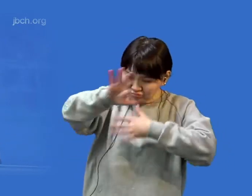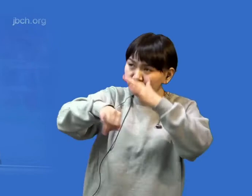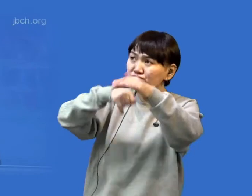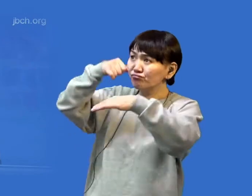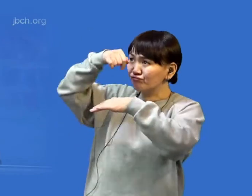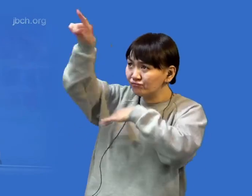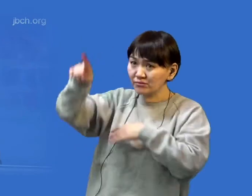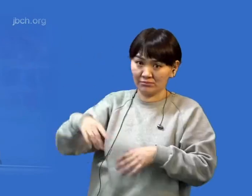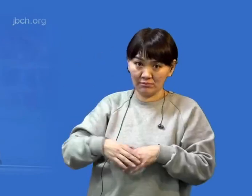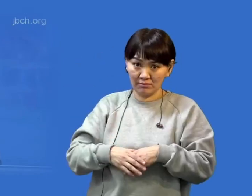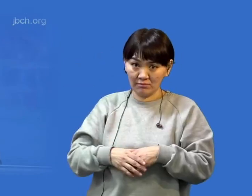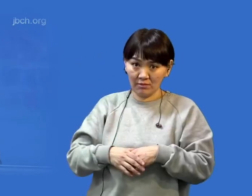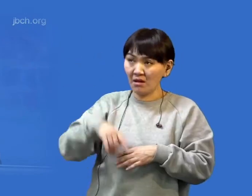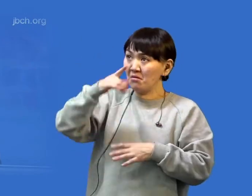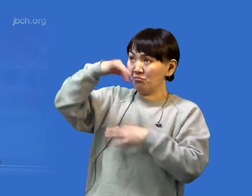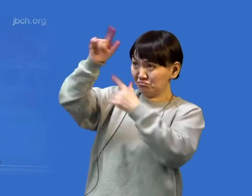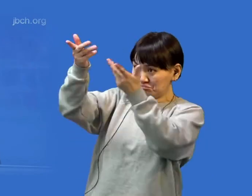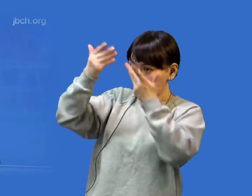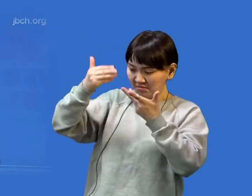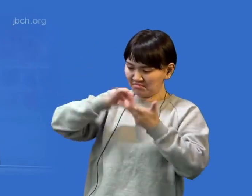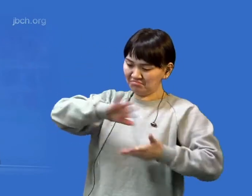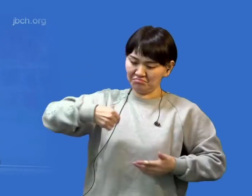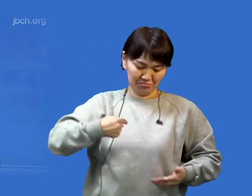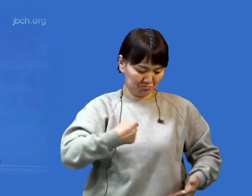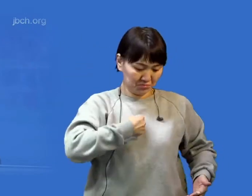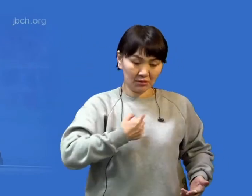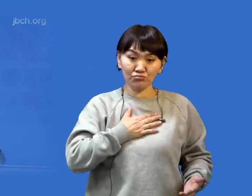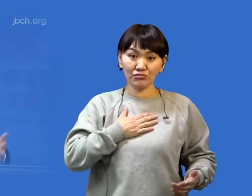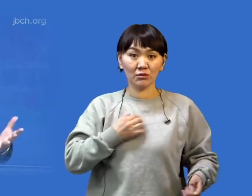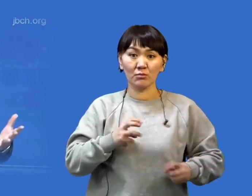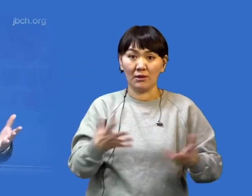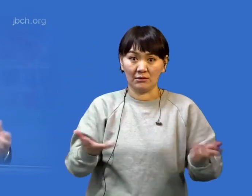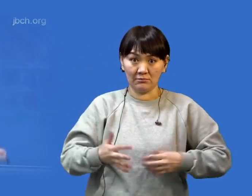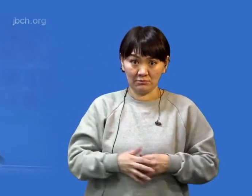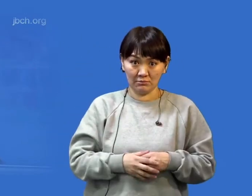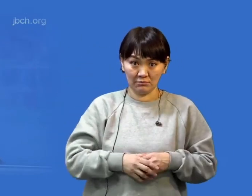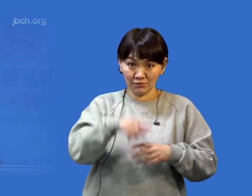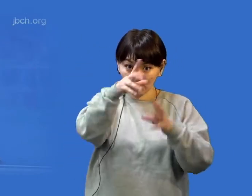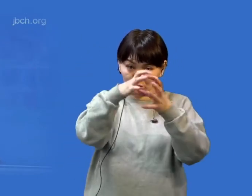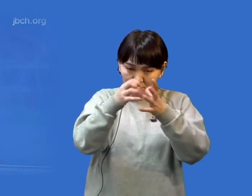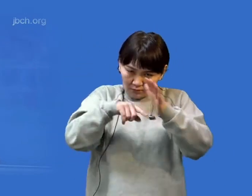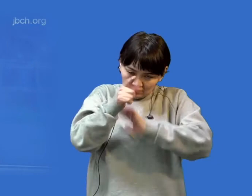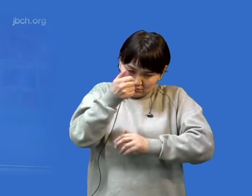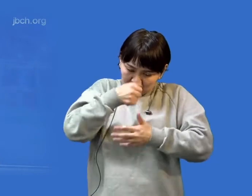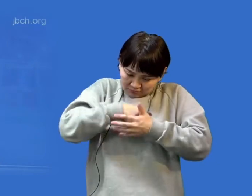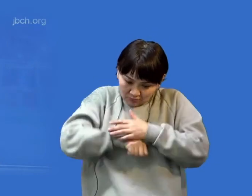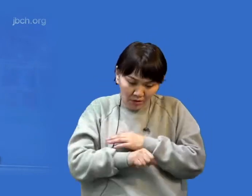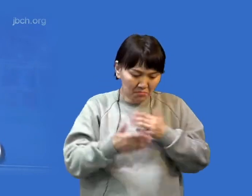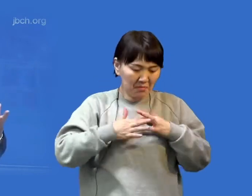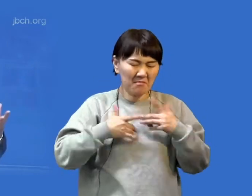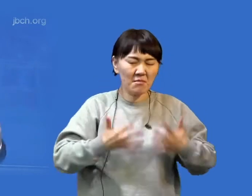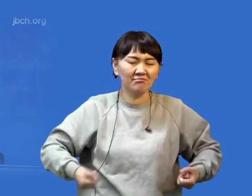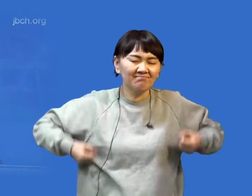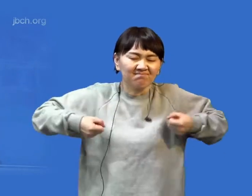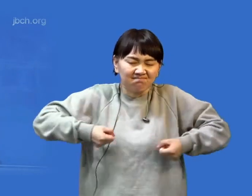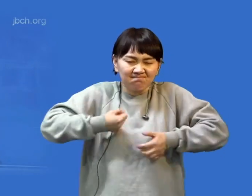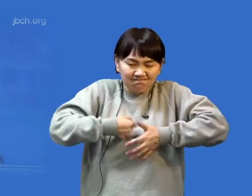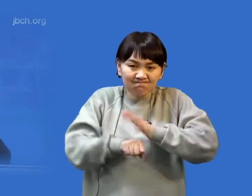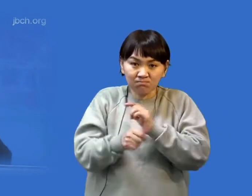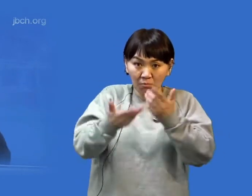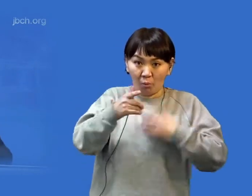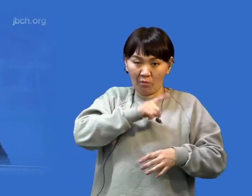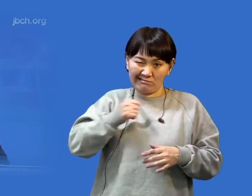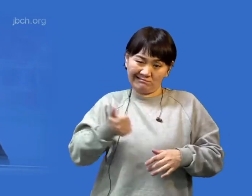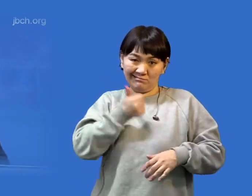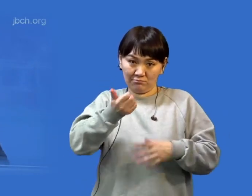Минийх гэдэг юм хаана байх юм ер нь? Энэ ертөнцийн дээр та юм авчирсан юм уу? Энэ амийг мань хүртэл